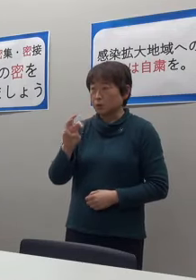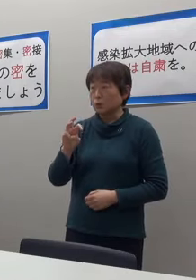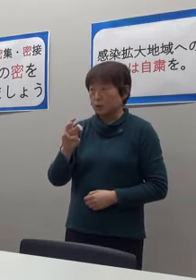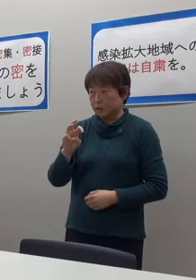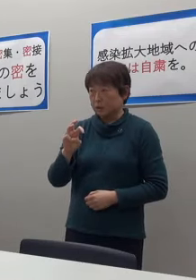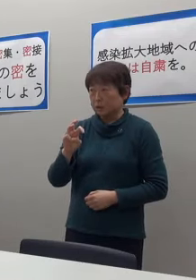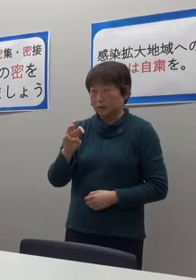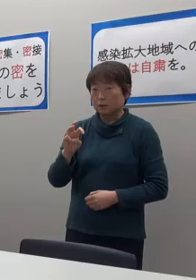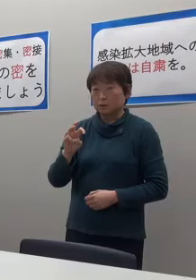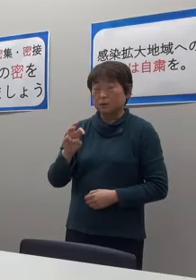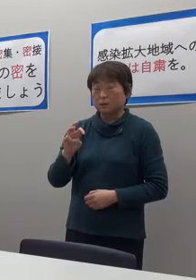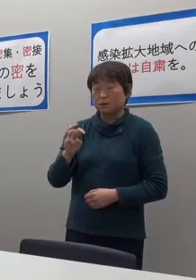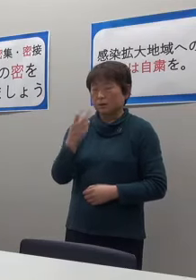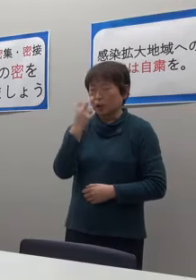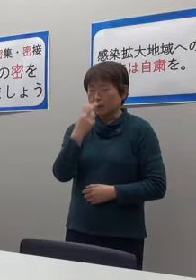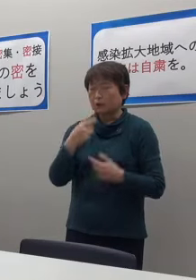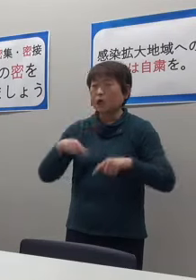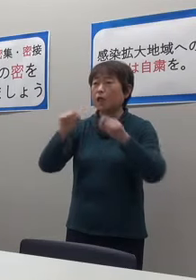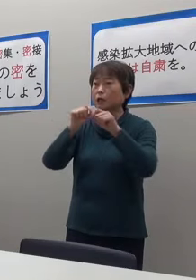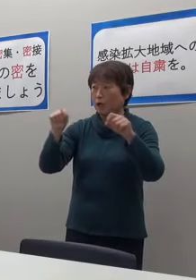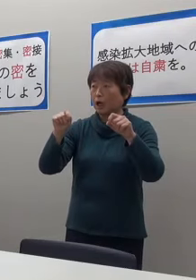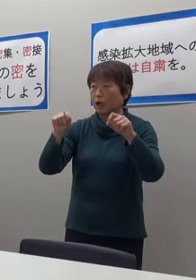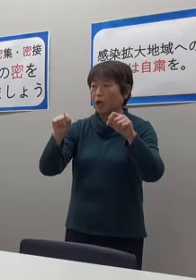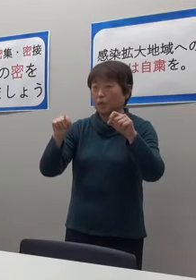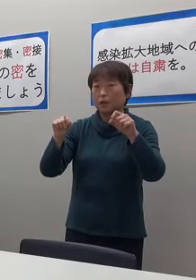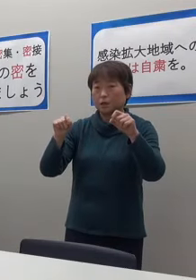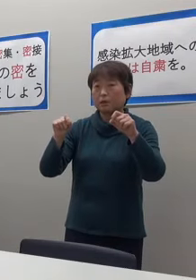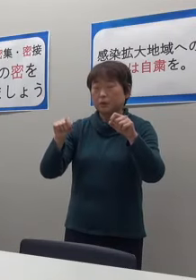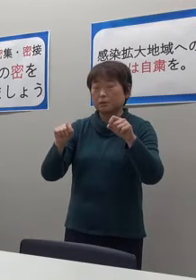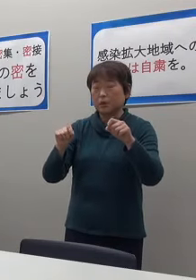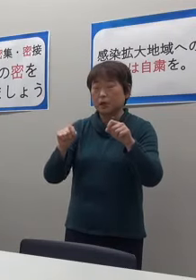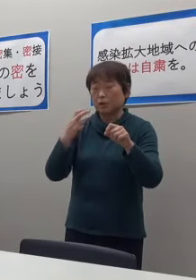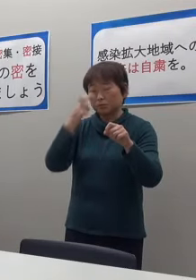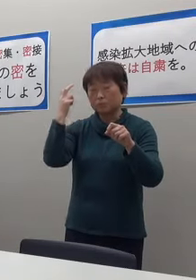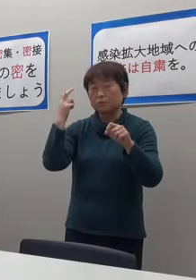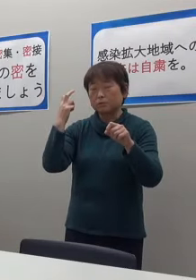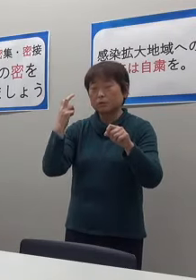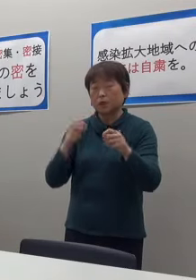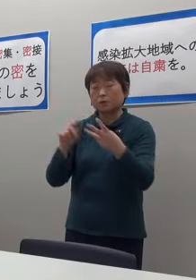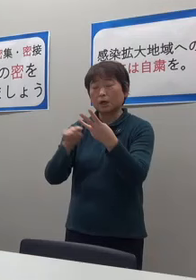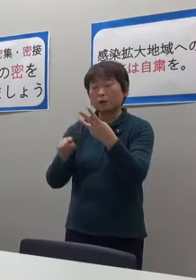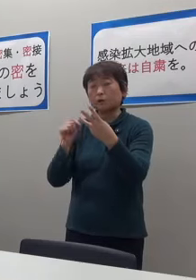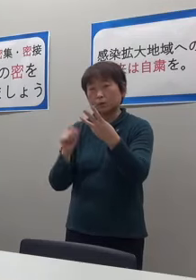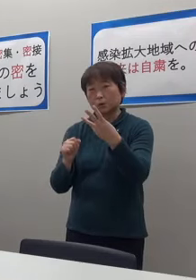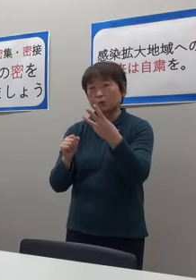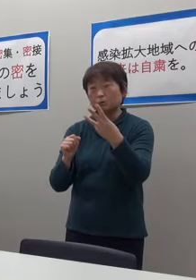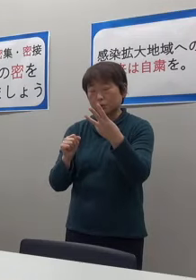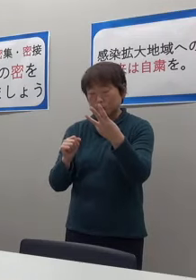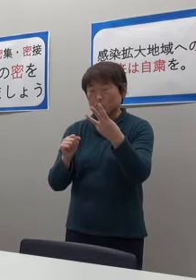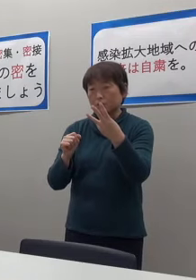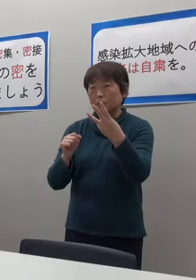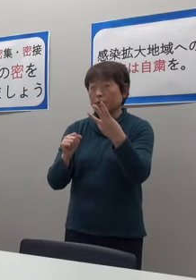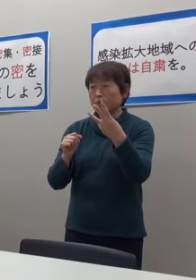その3人は14日の方、3例目の方の家族、陰性。で、12件が